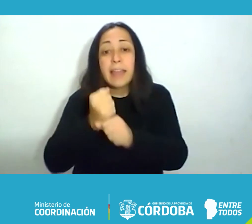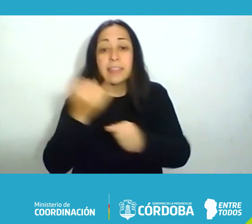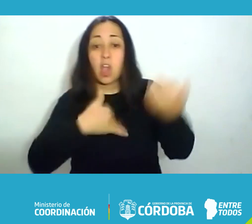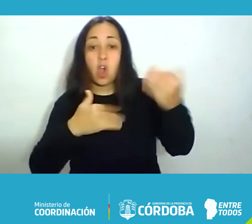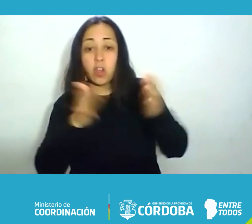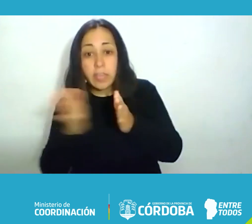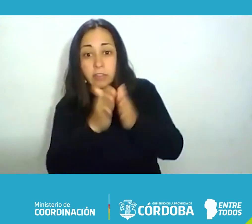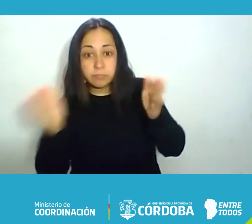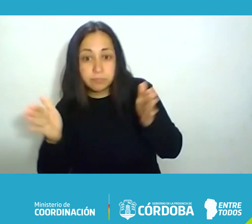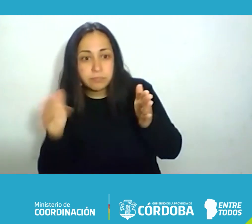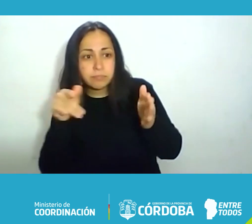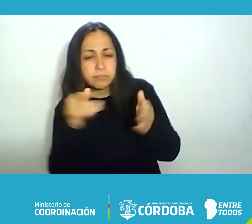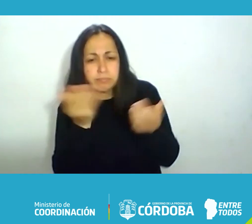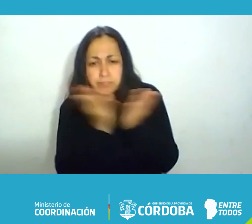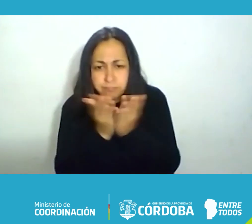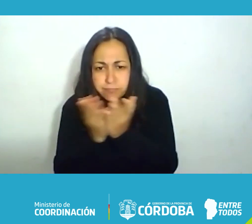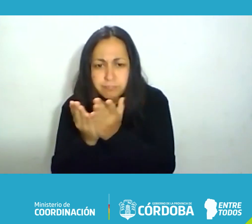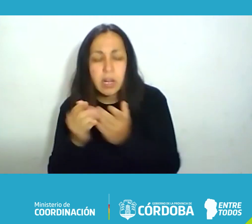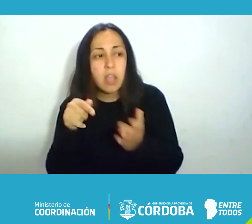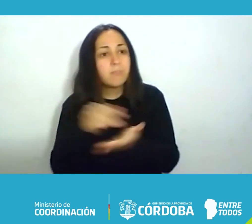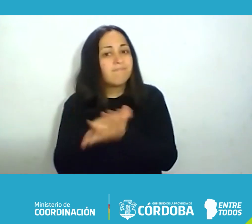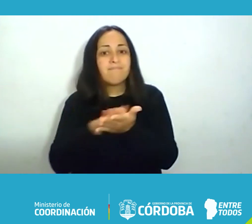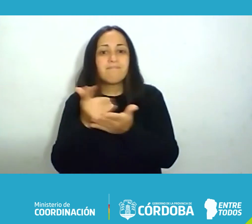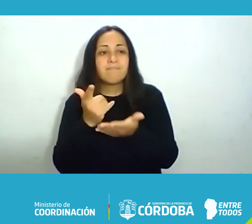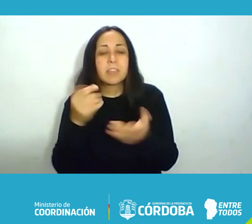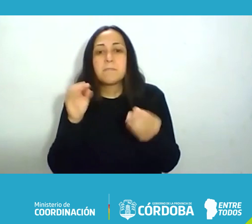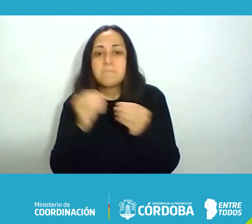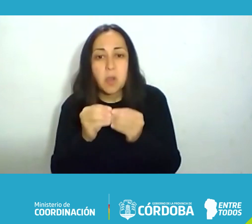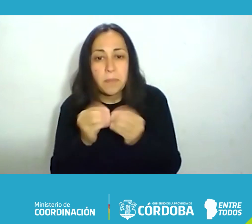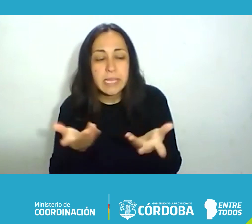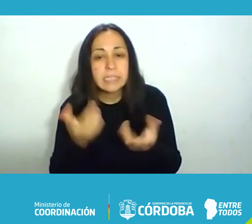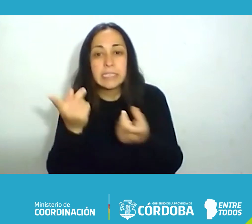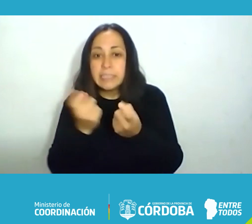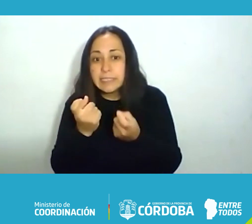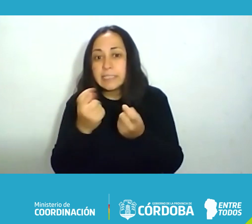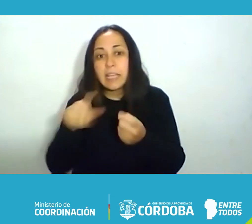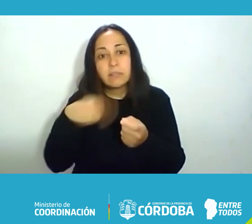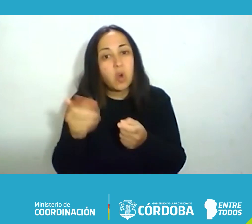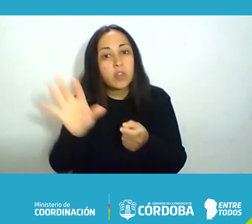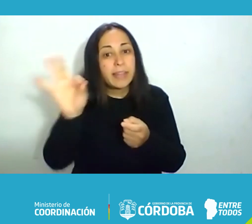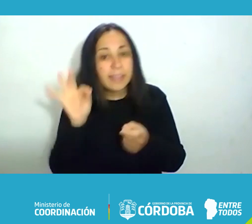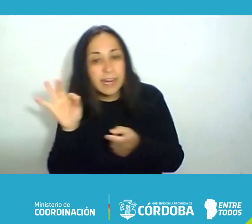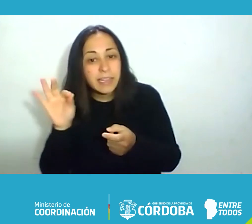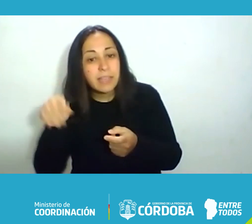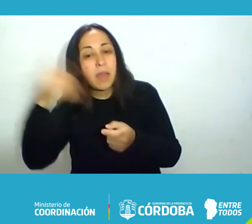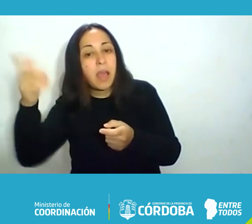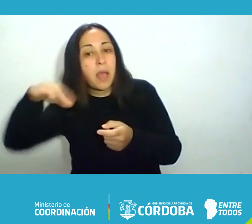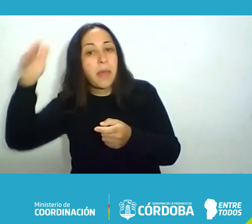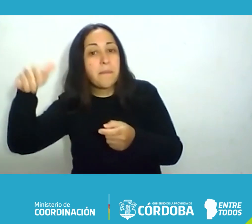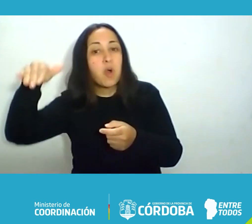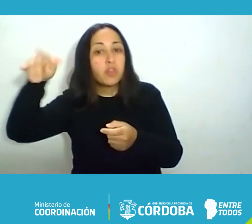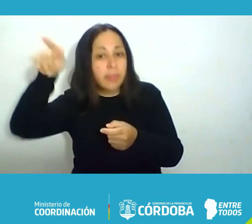localidad de Cosquín. La no resolución de esa travesía urbana traía inconvenientes. Surge la necesidad de una alternativa que fue la de